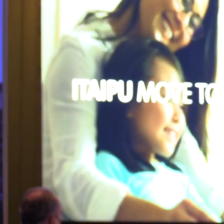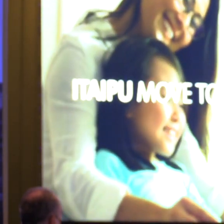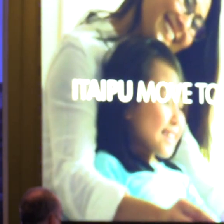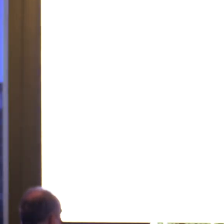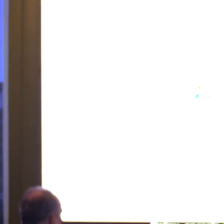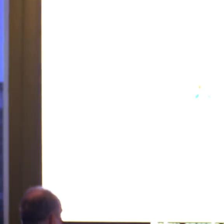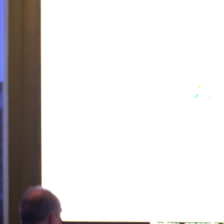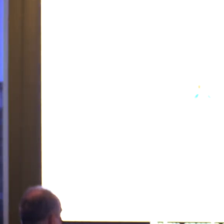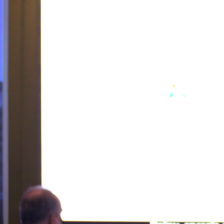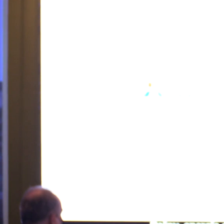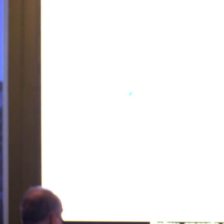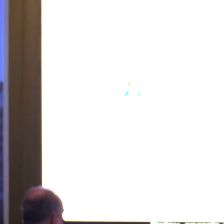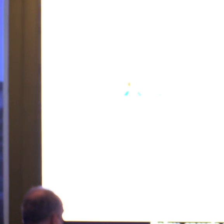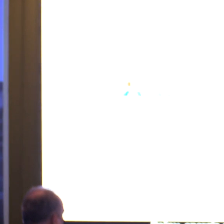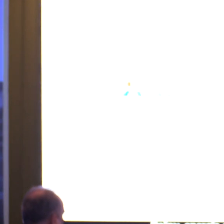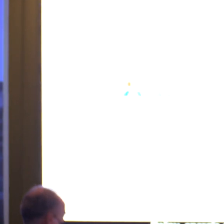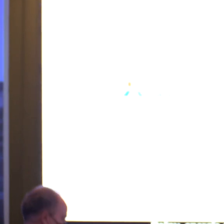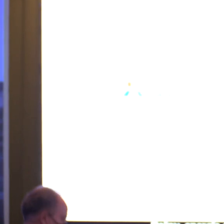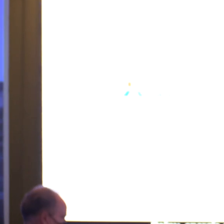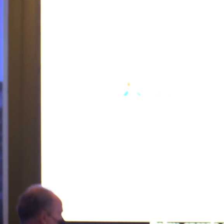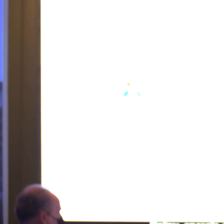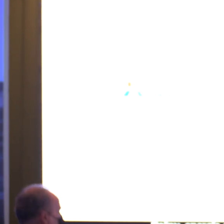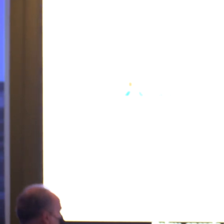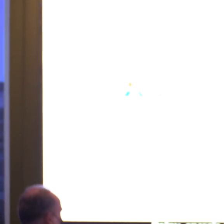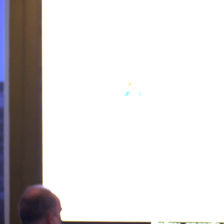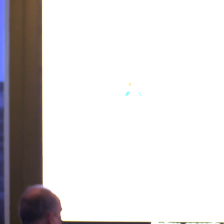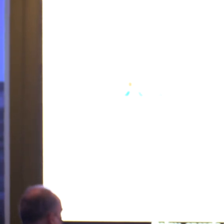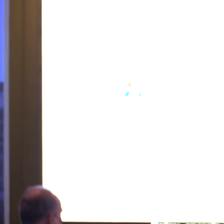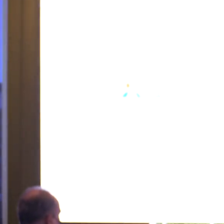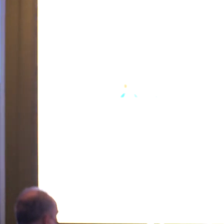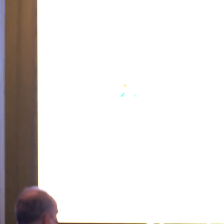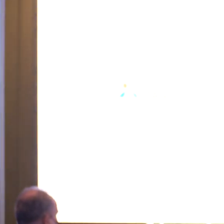melhor. Itaipu, energia que move o Brasil e o Paraguai.